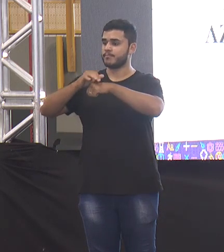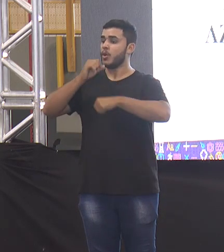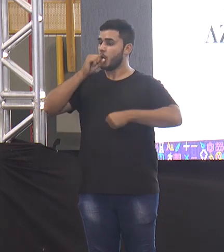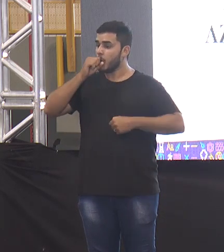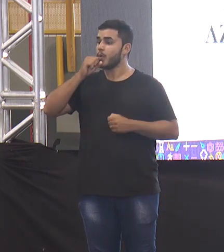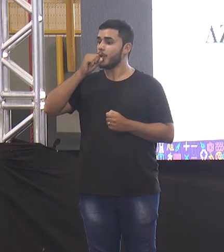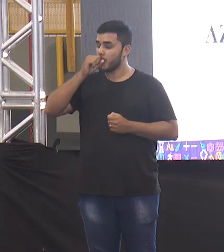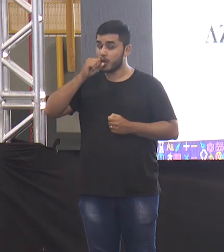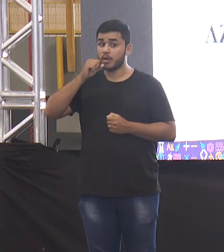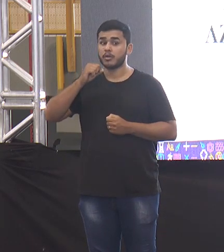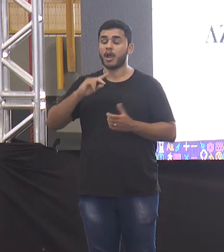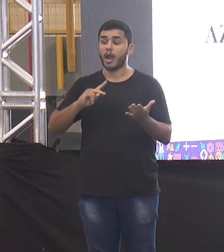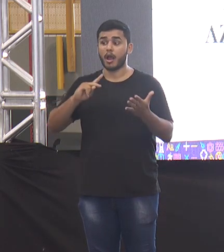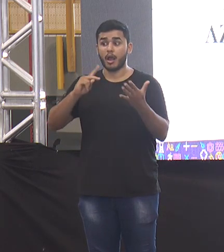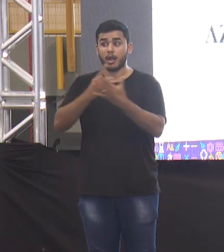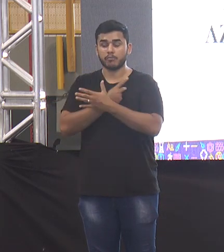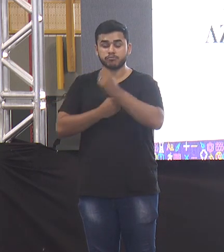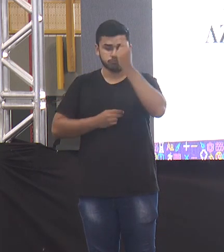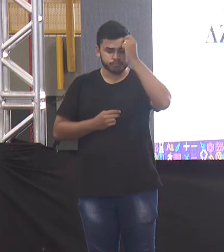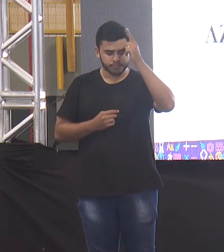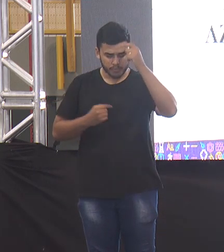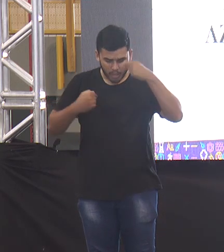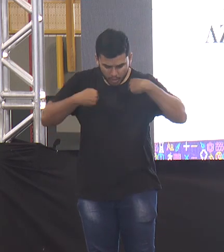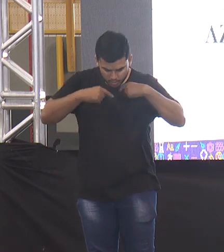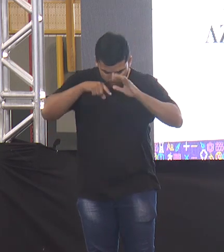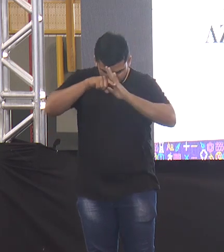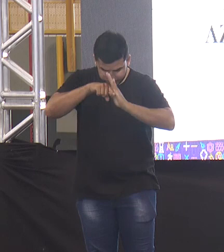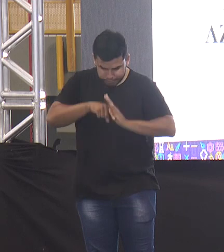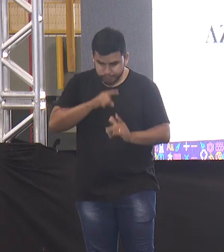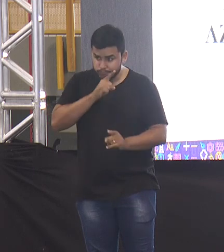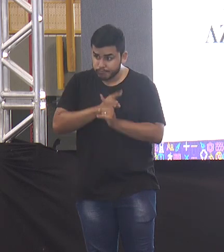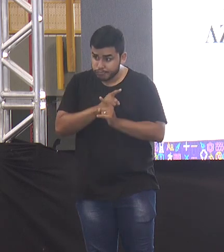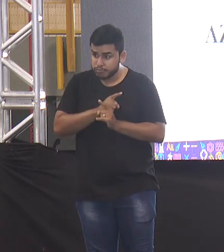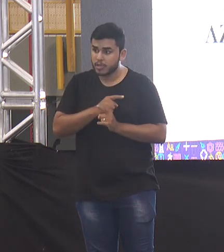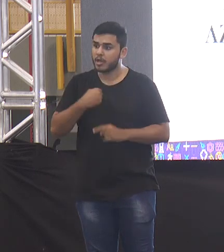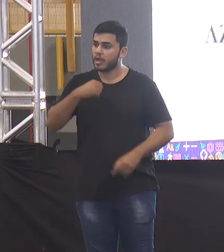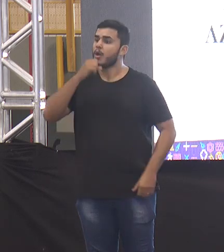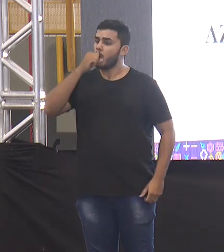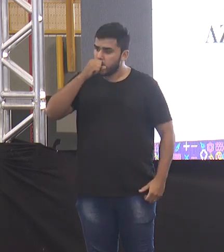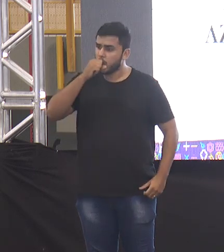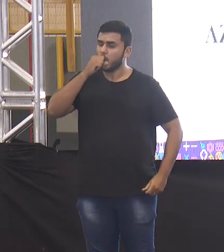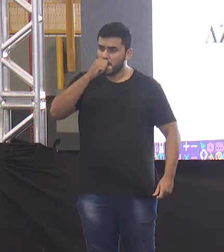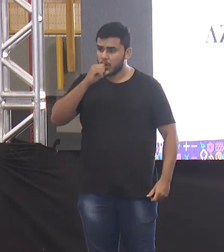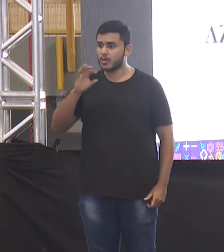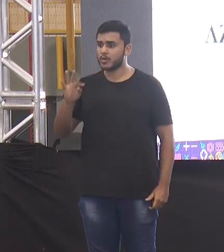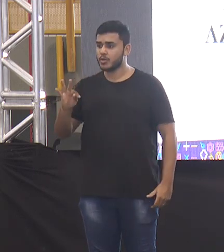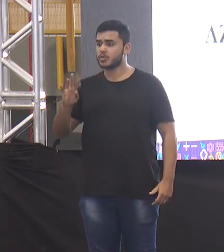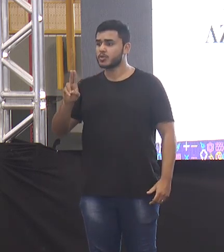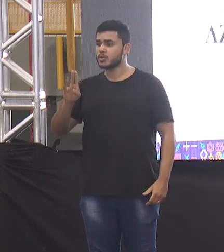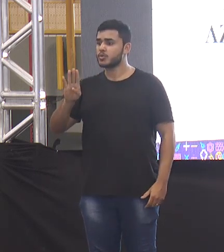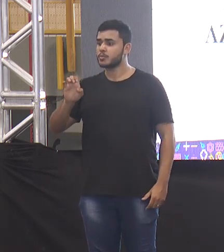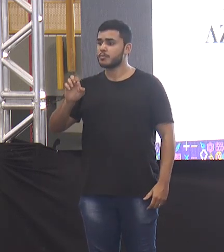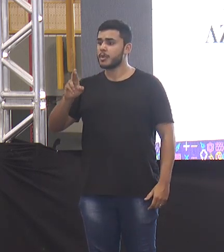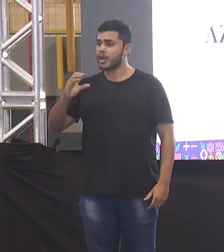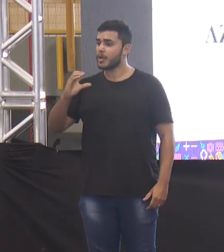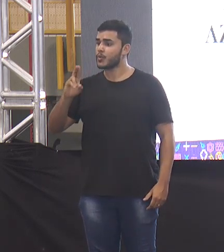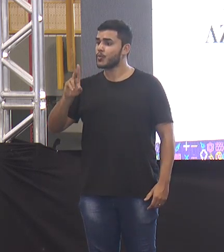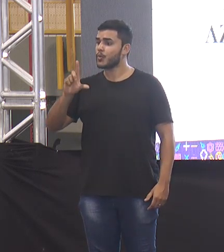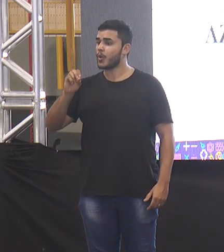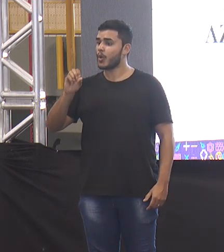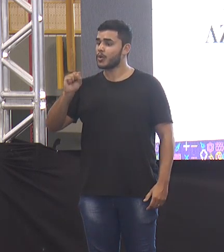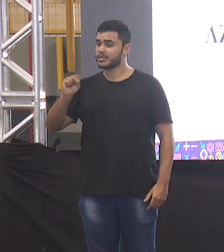ele soube que ele estava doente, quando ele soube que ele trazia dentro de si uma doença que ia matá-lo em pouco